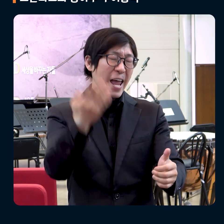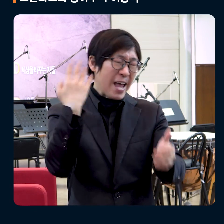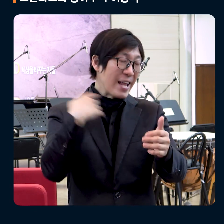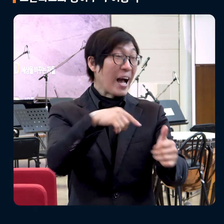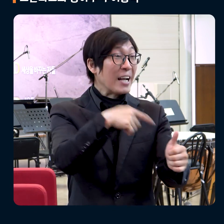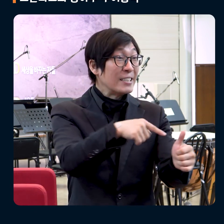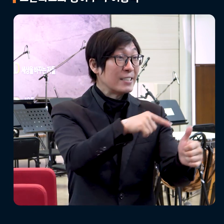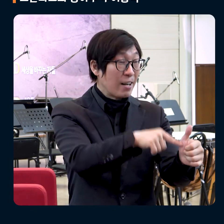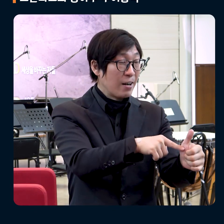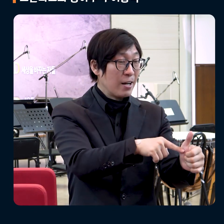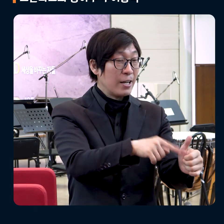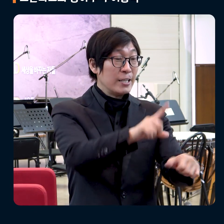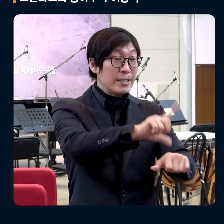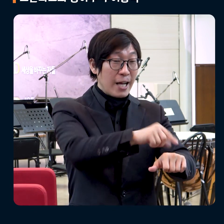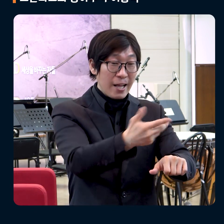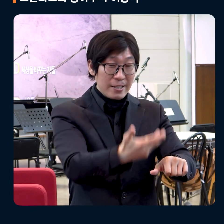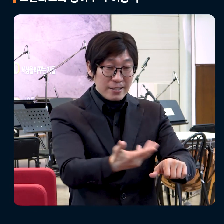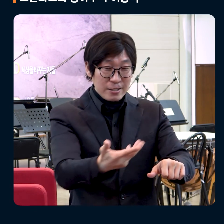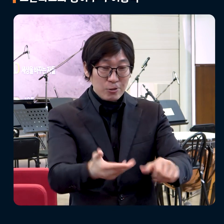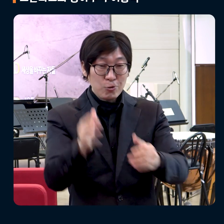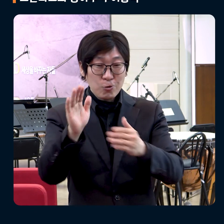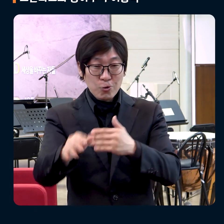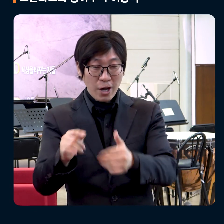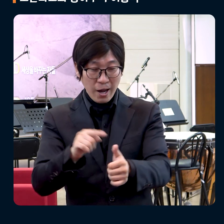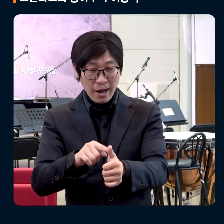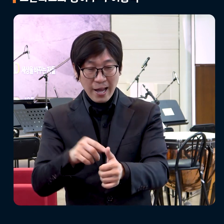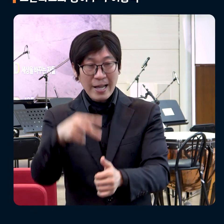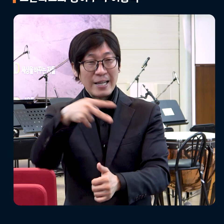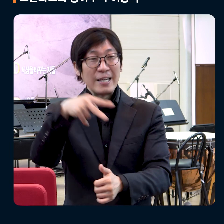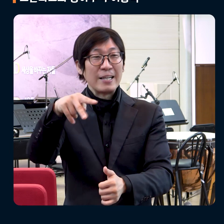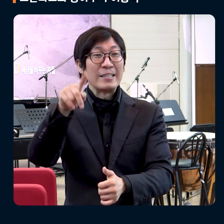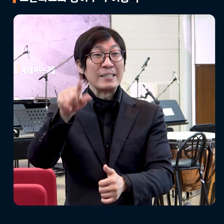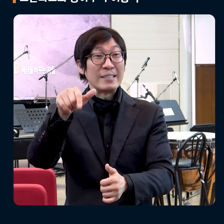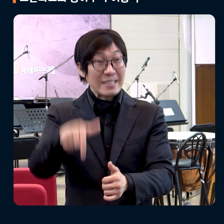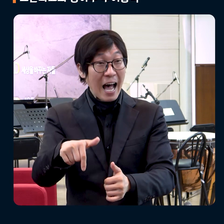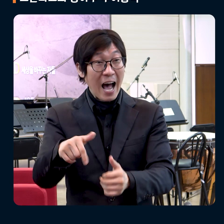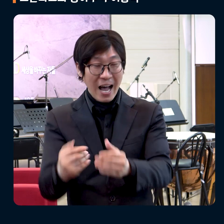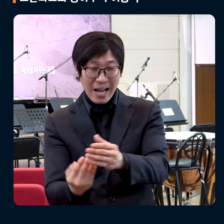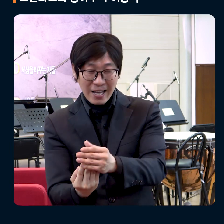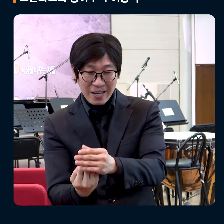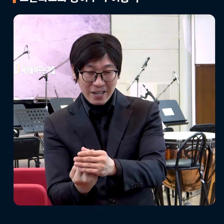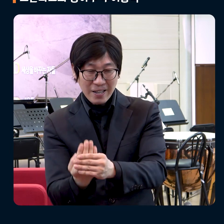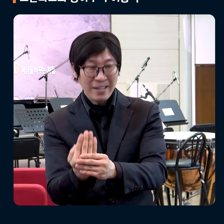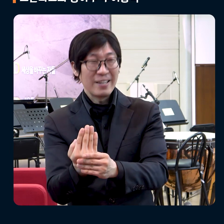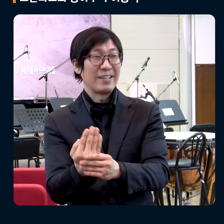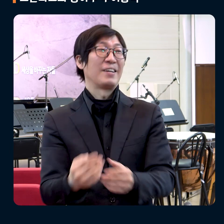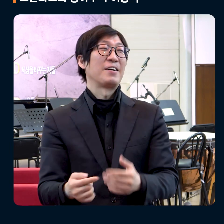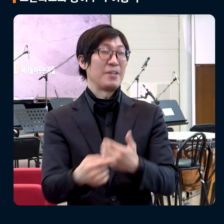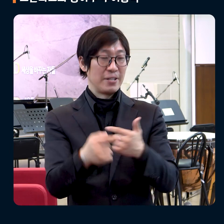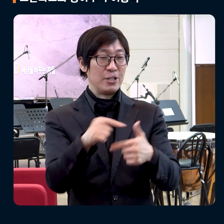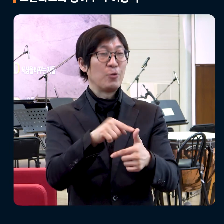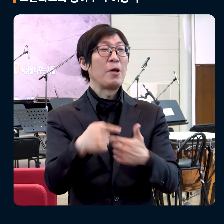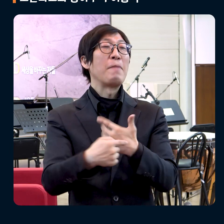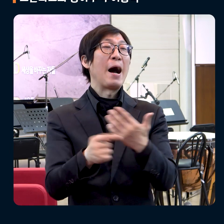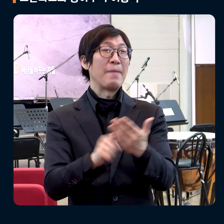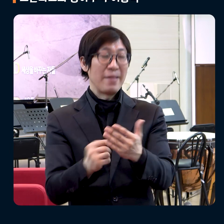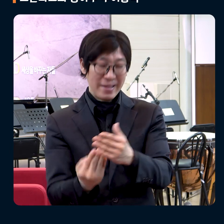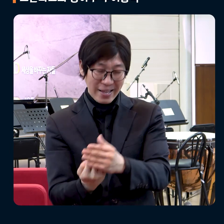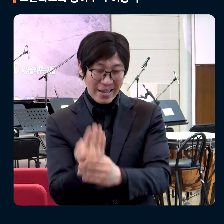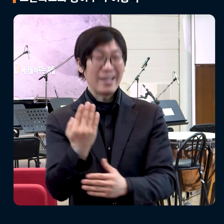가르치셨던 그 가르침이 시간이 지나니까 싹이 났습니다. 할렐루야. 그래서